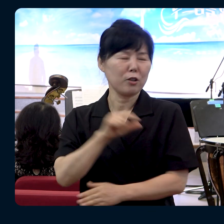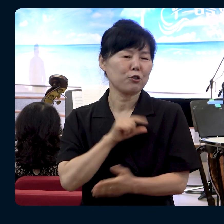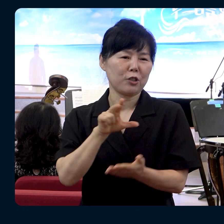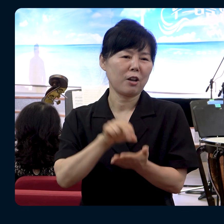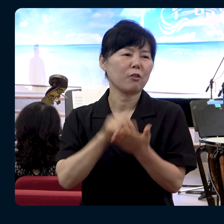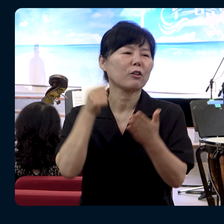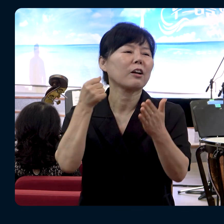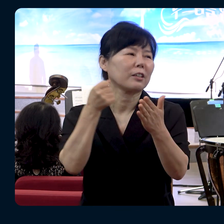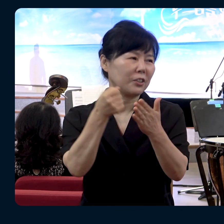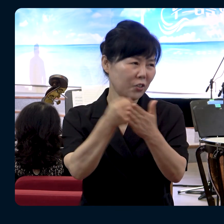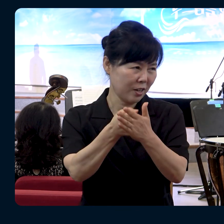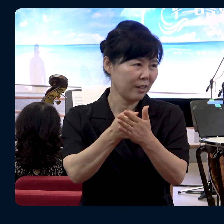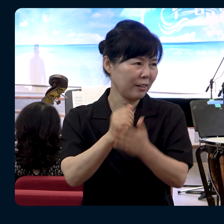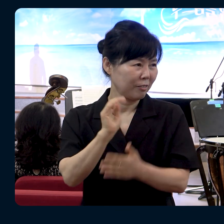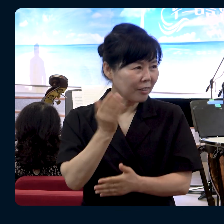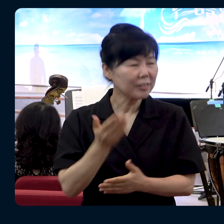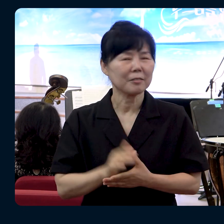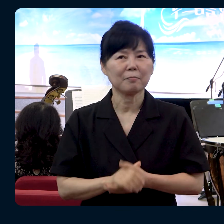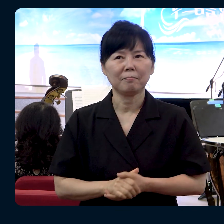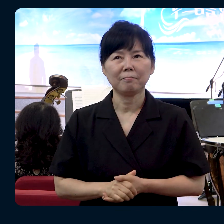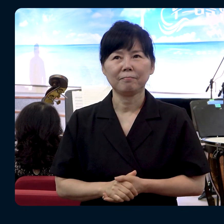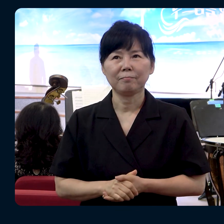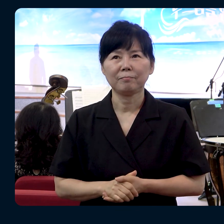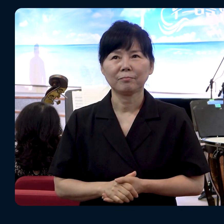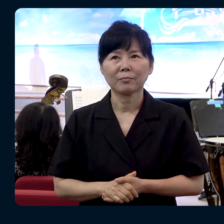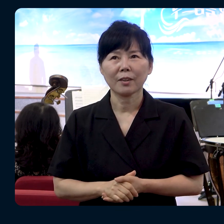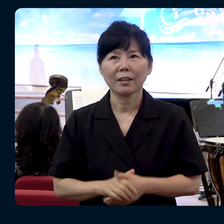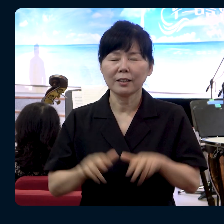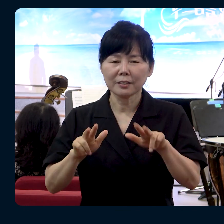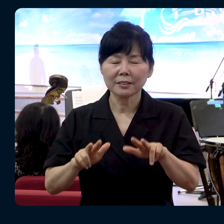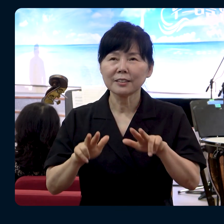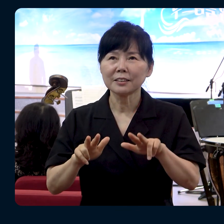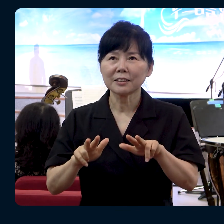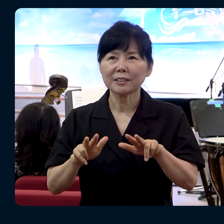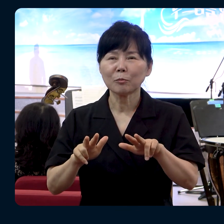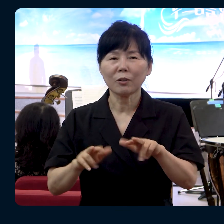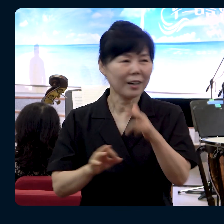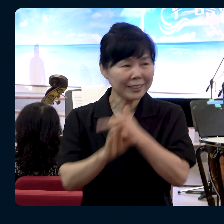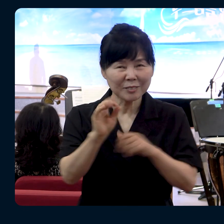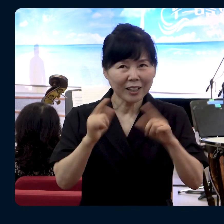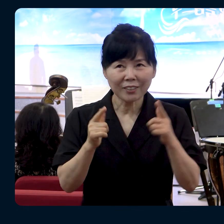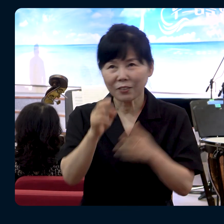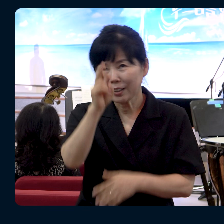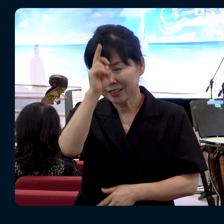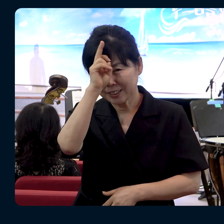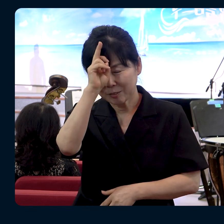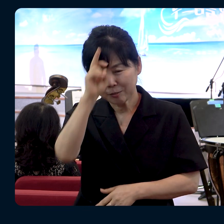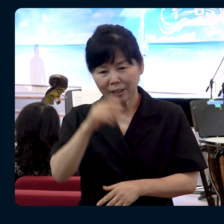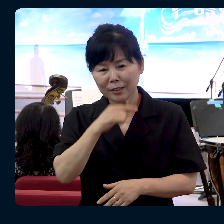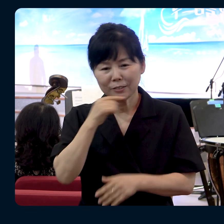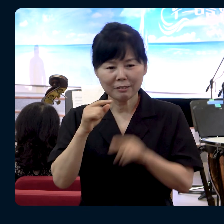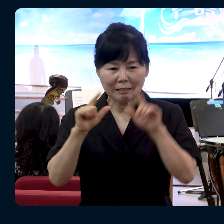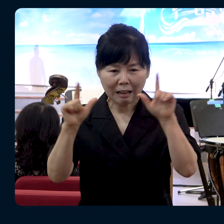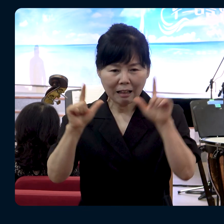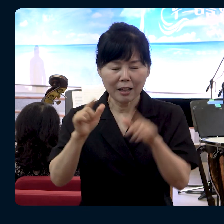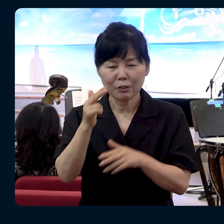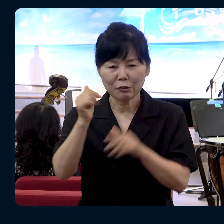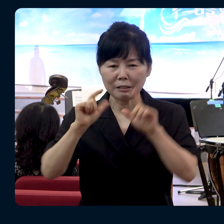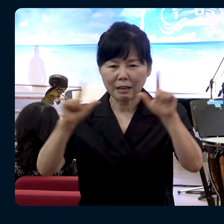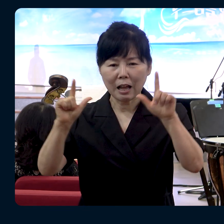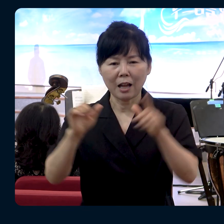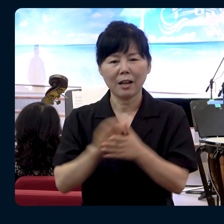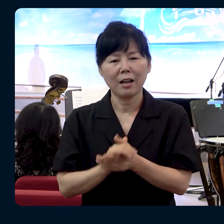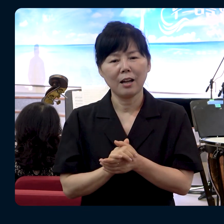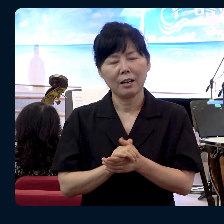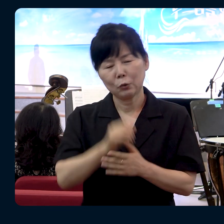설교를 하게 되었습니다. 아침부터 지금 아침이 아니죠, 점심이죠. 이 시간에 또 주일 좋은 날에 분노에 대해서 제가